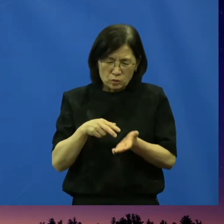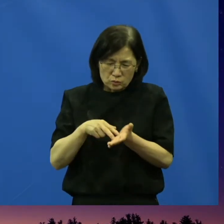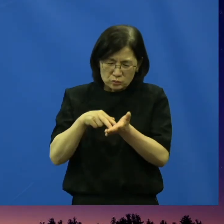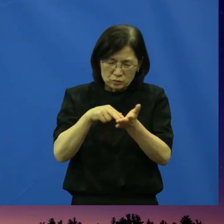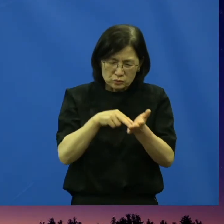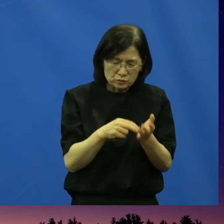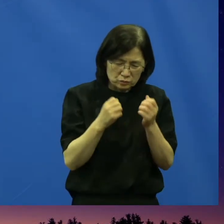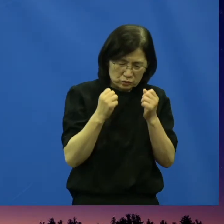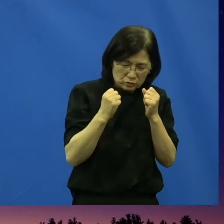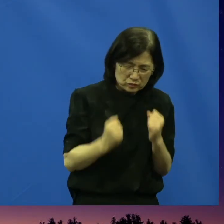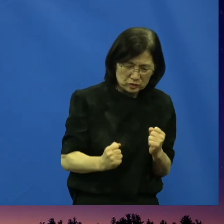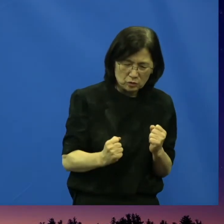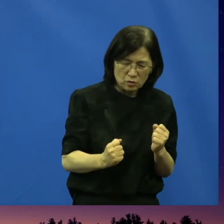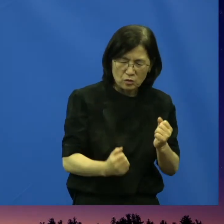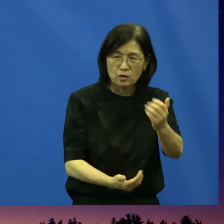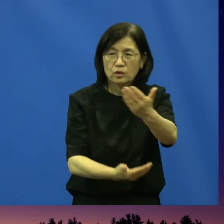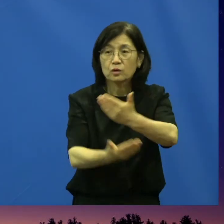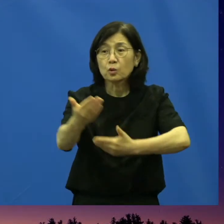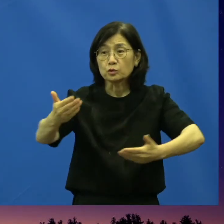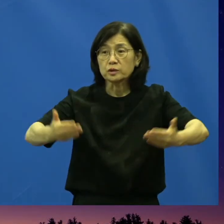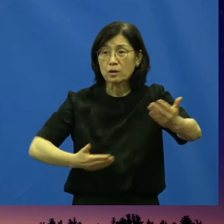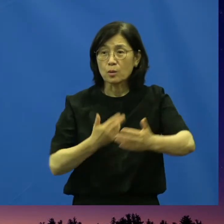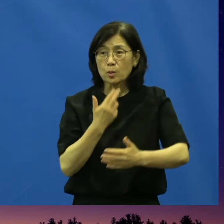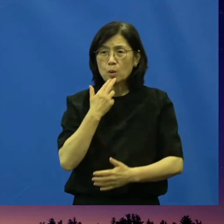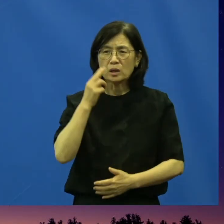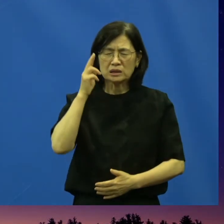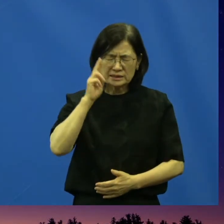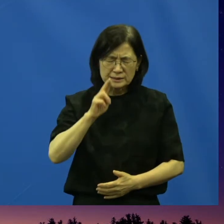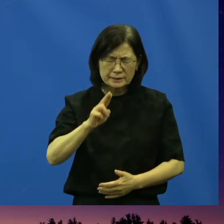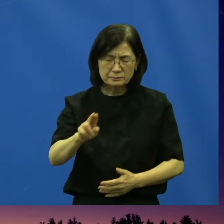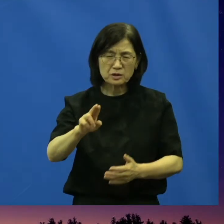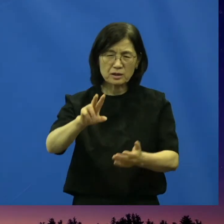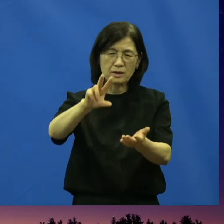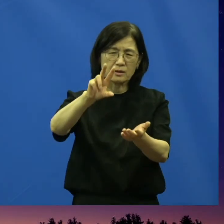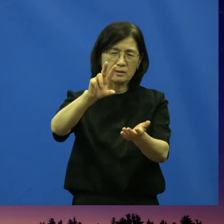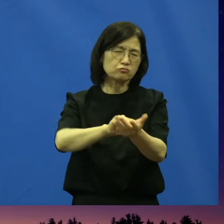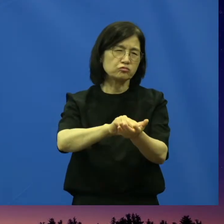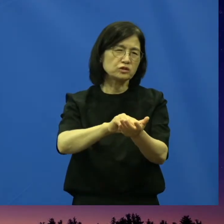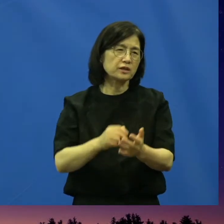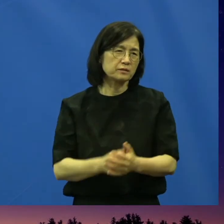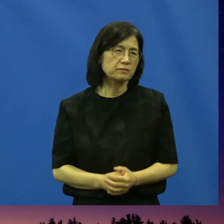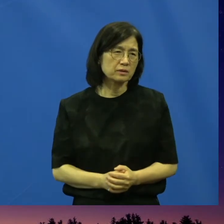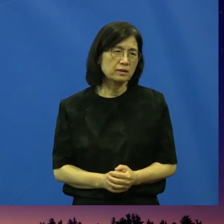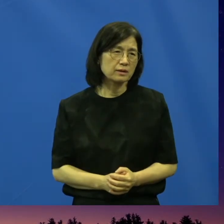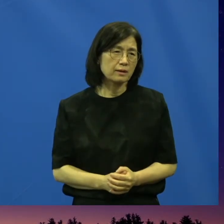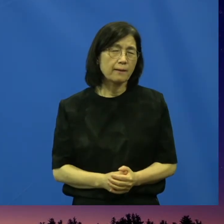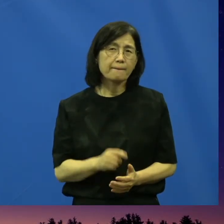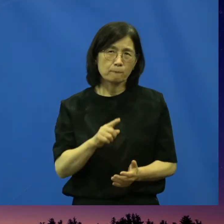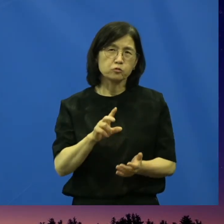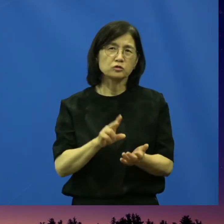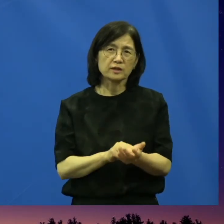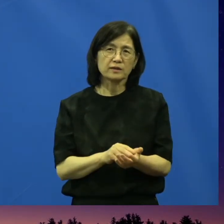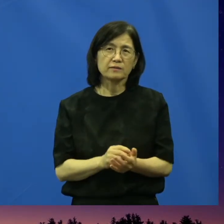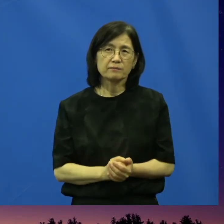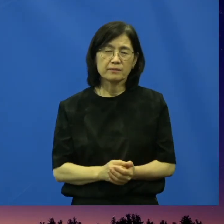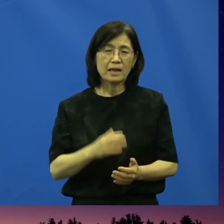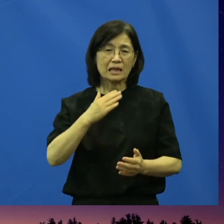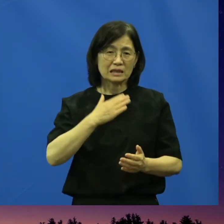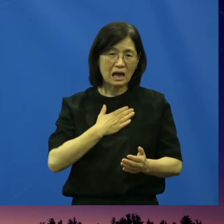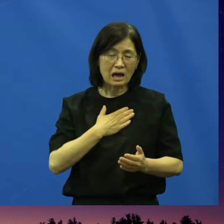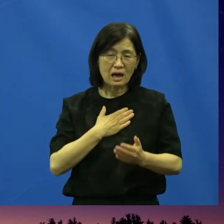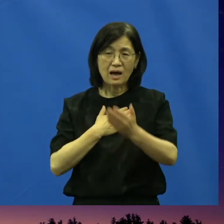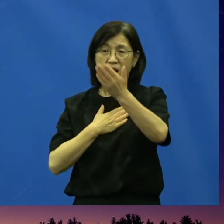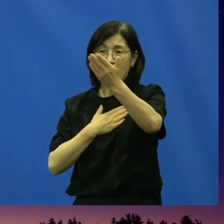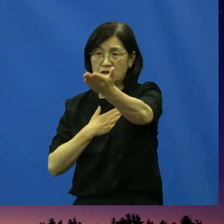없는 거죠. 교제가 다 끊겨버린 거죠. 이게 가장 심각한 거라는 거예요. 그게 여러분 나와 너와의 관계가 없어져 버린